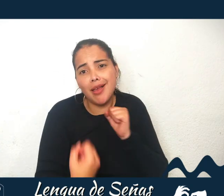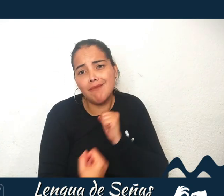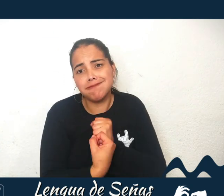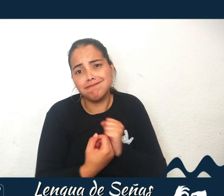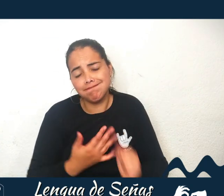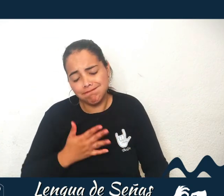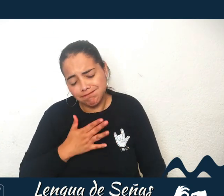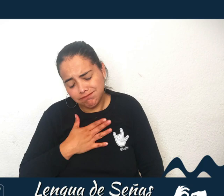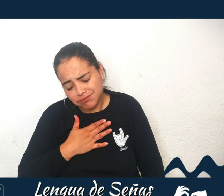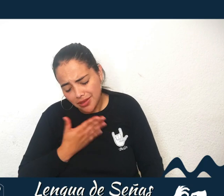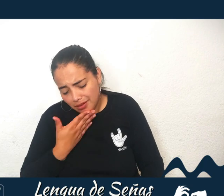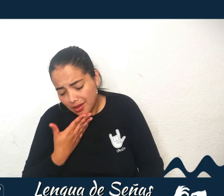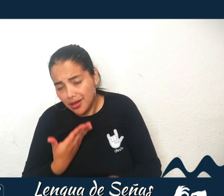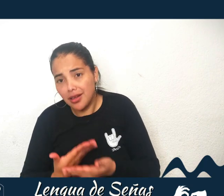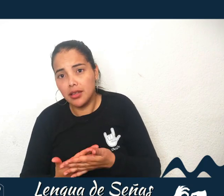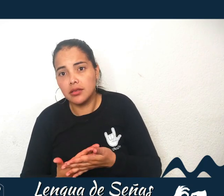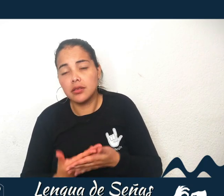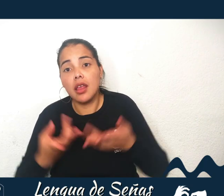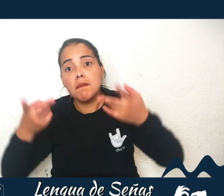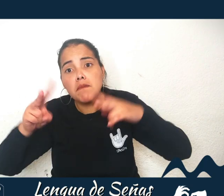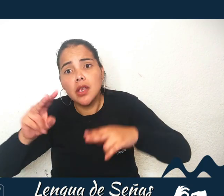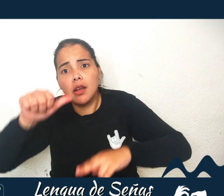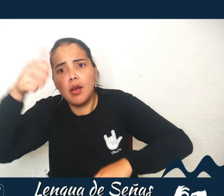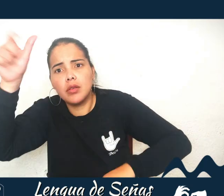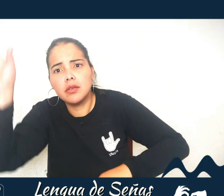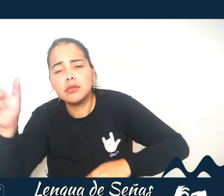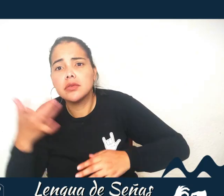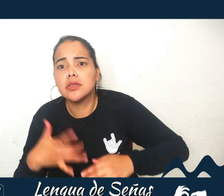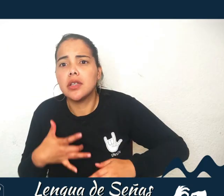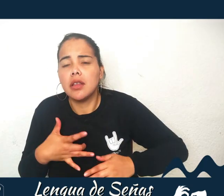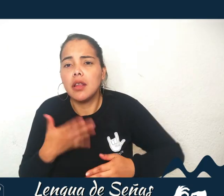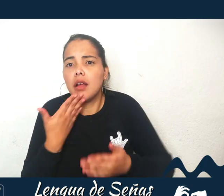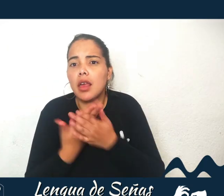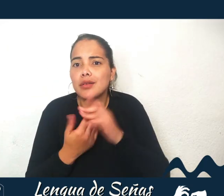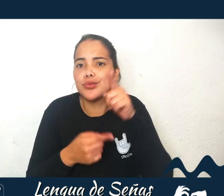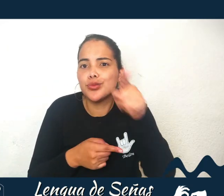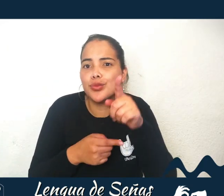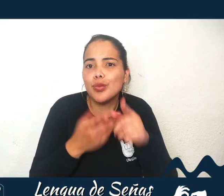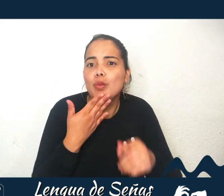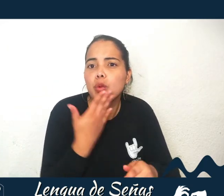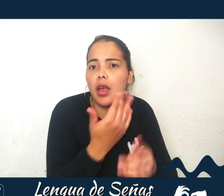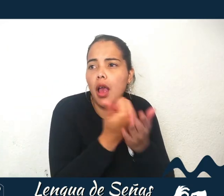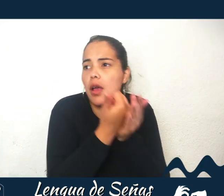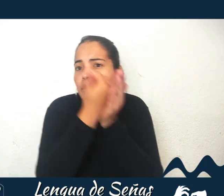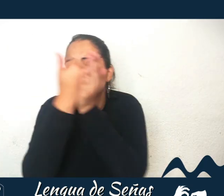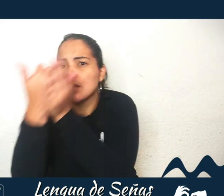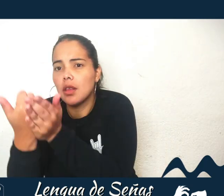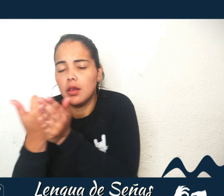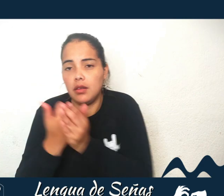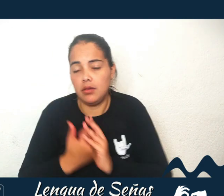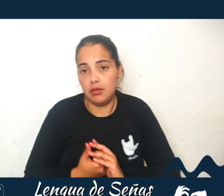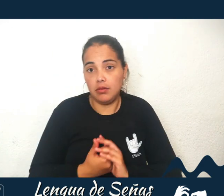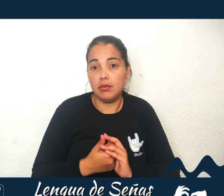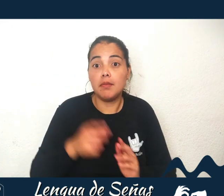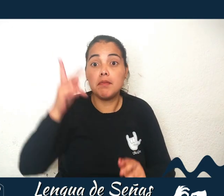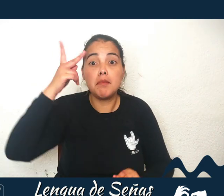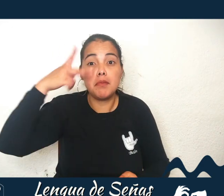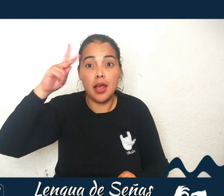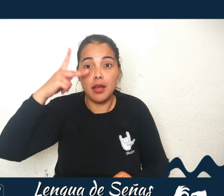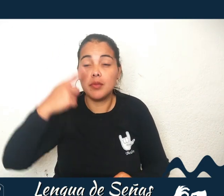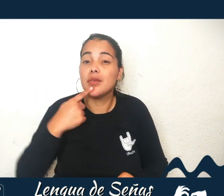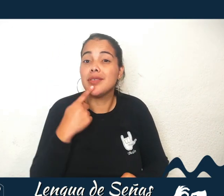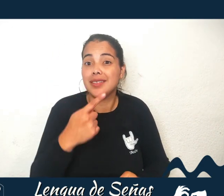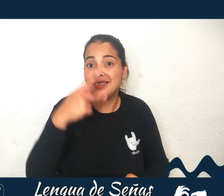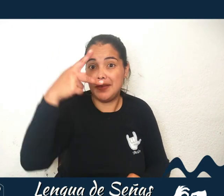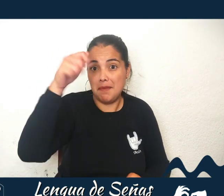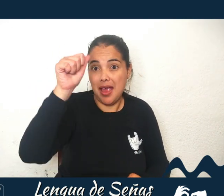da con generosidad. Y nosotros podemos reconocer eso siempre. Ahora, Pablo utiliza dos